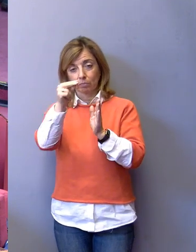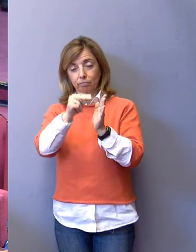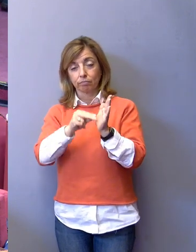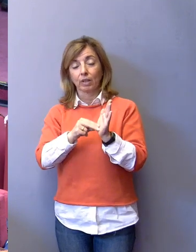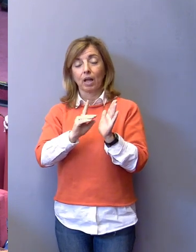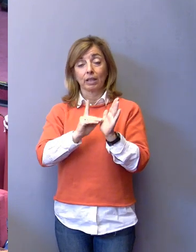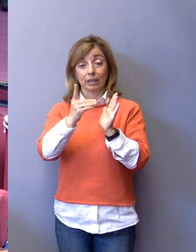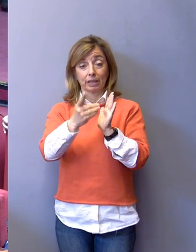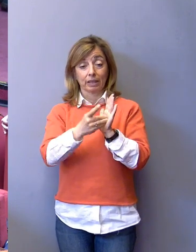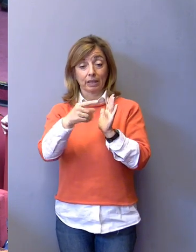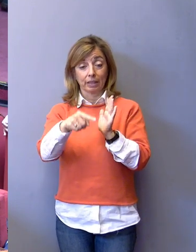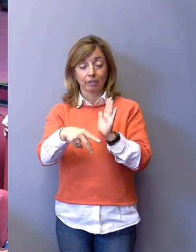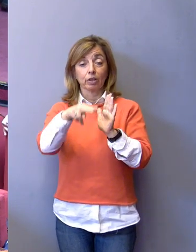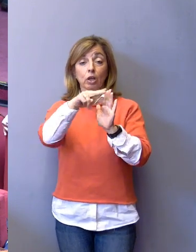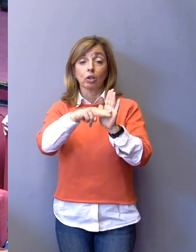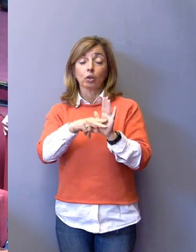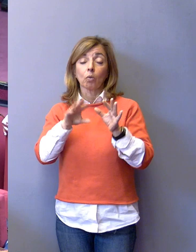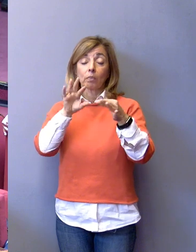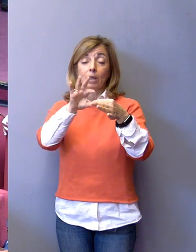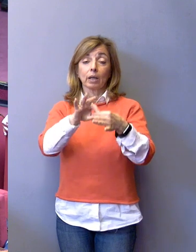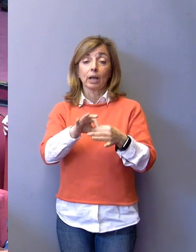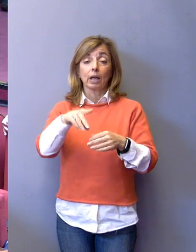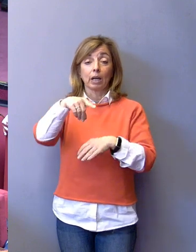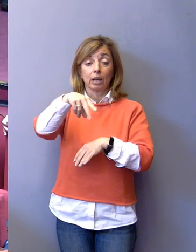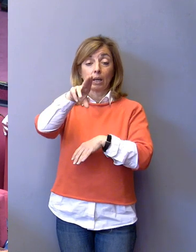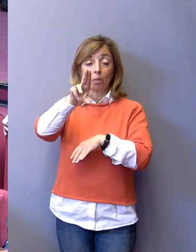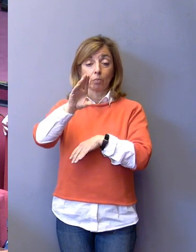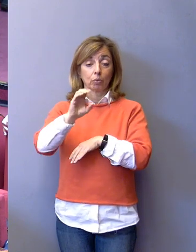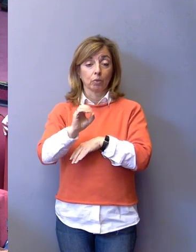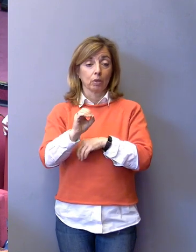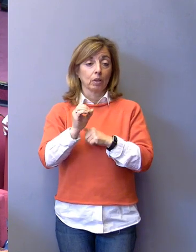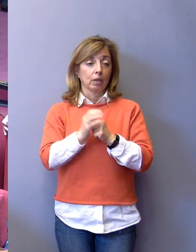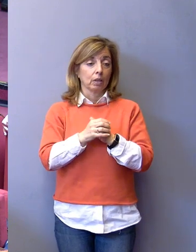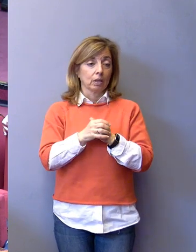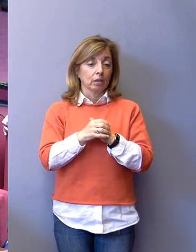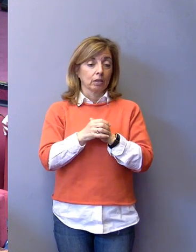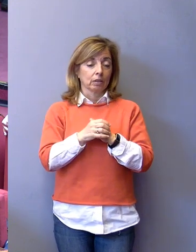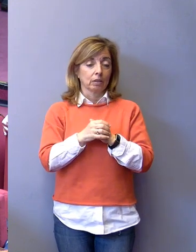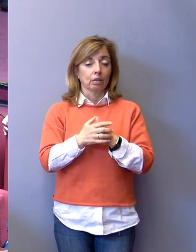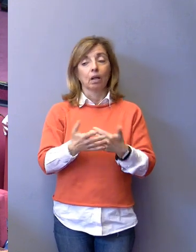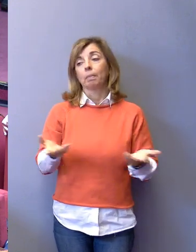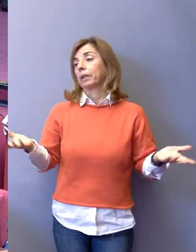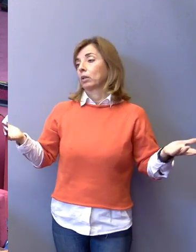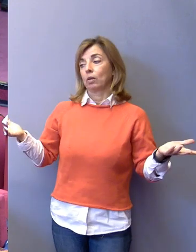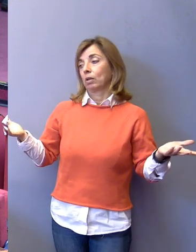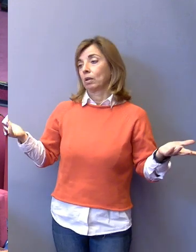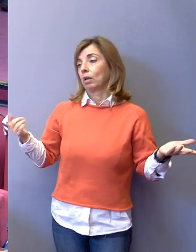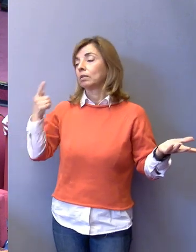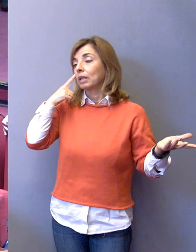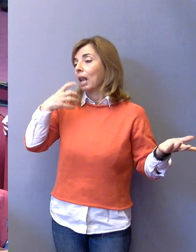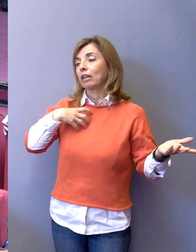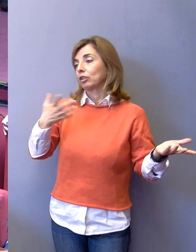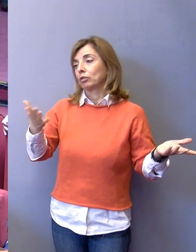in oggetto sulla norma relativa al tuo con autiti però cioè se l'assessore possono andare fuori